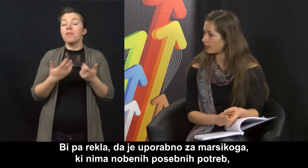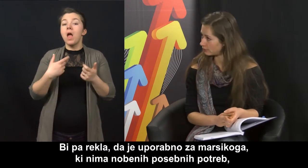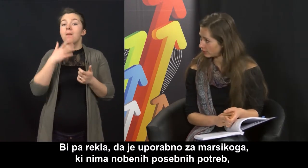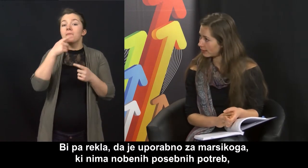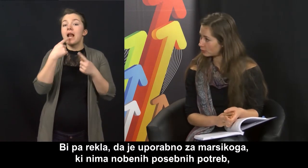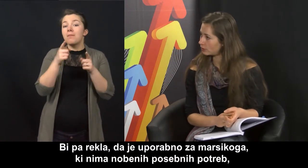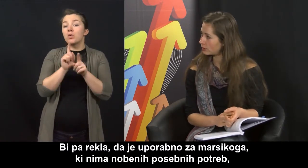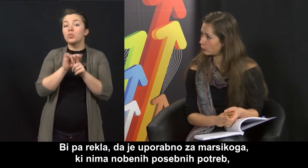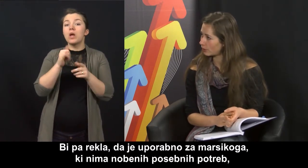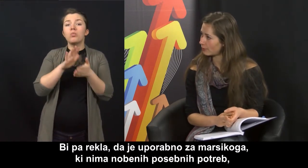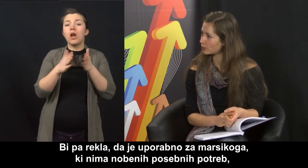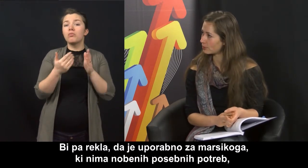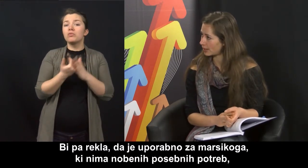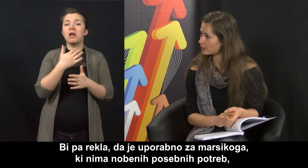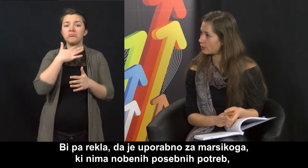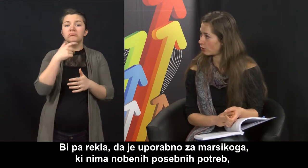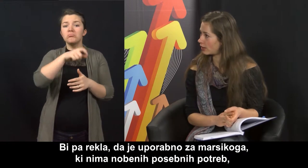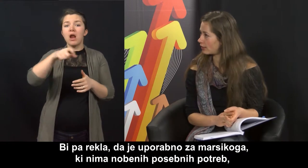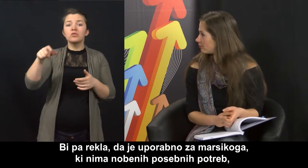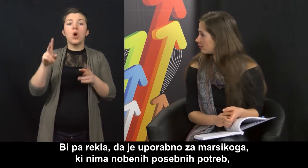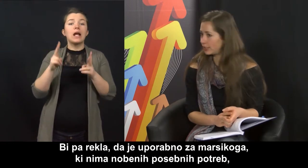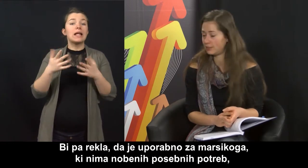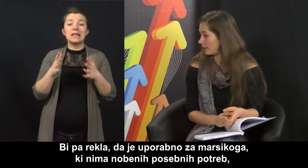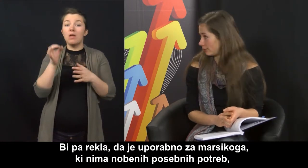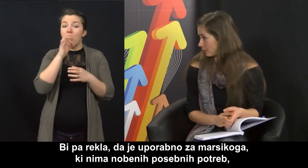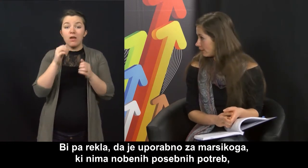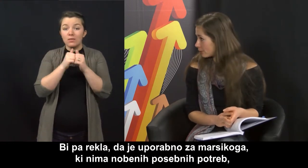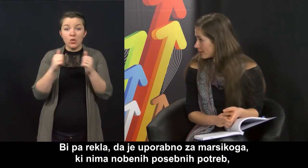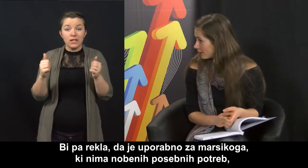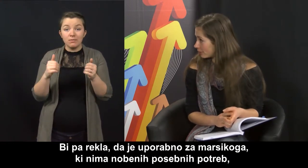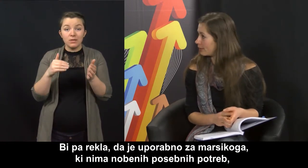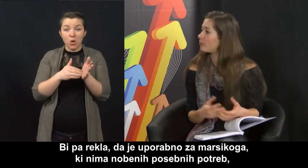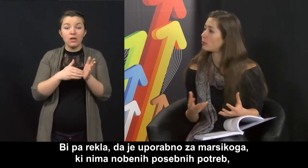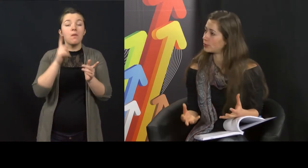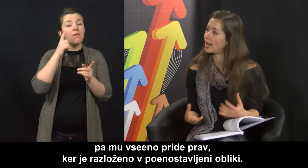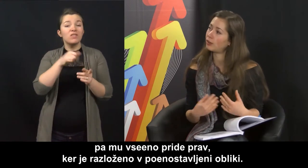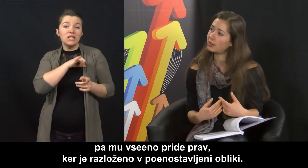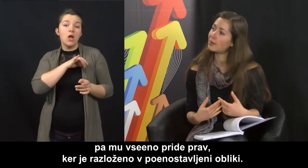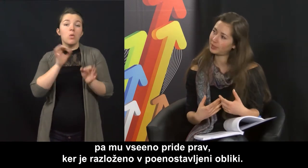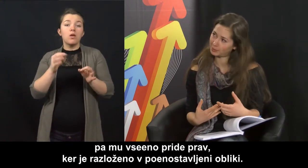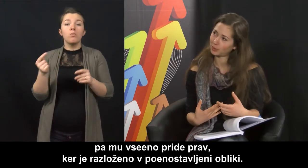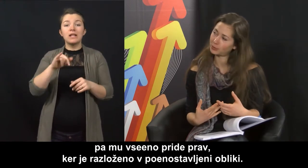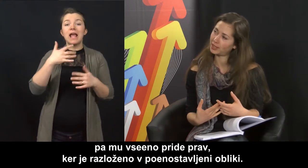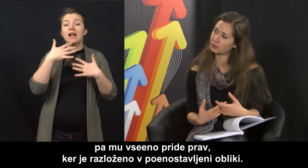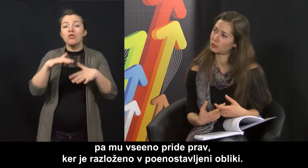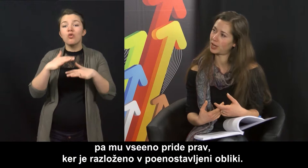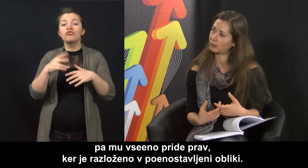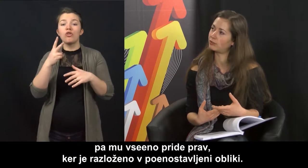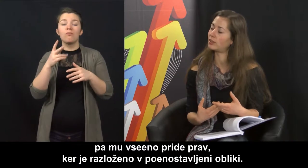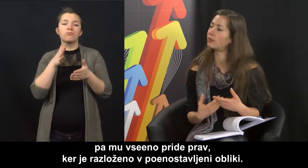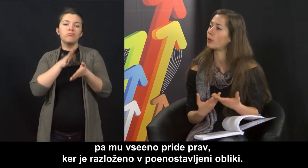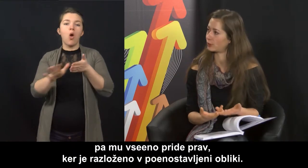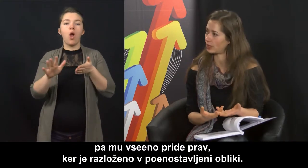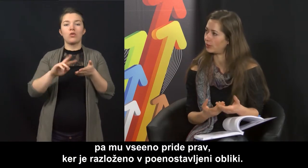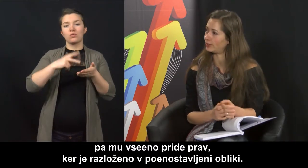Bi pa rekla tudi, da je uporabno za marsikoga, ki nima nobenih posebnih potreb, pa mu vseeno pride prav, da je razloženo